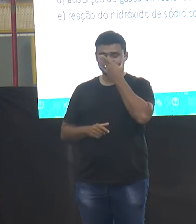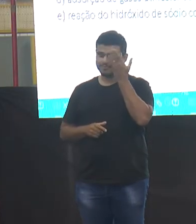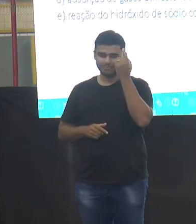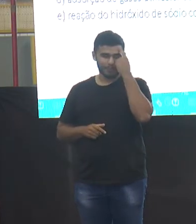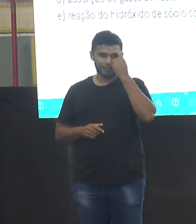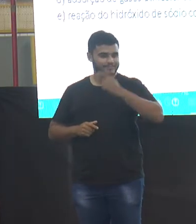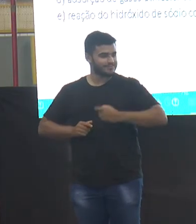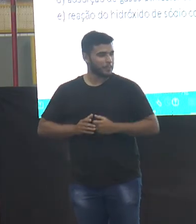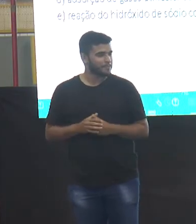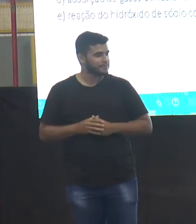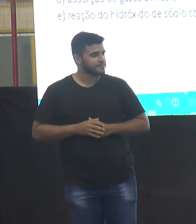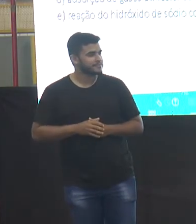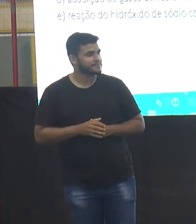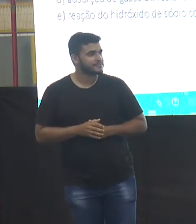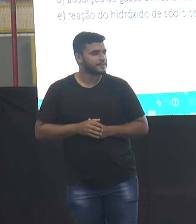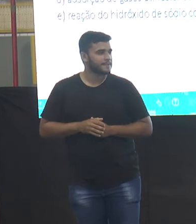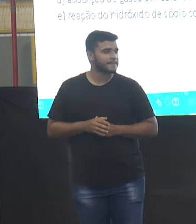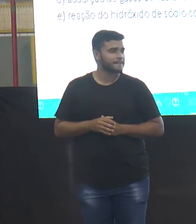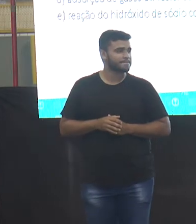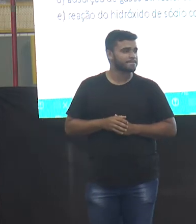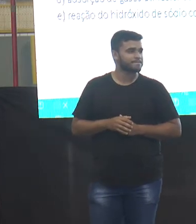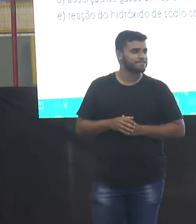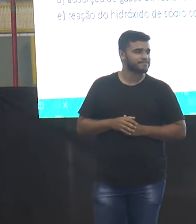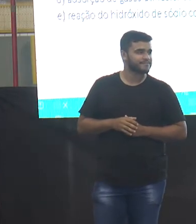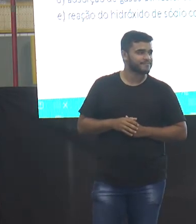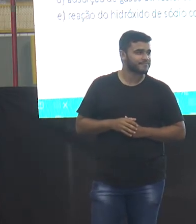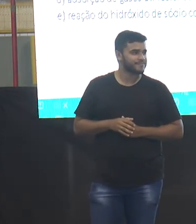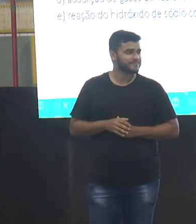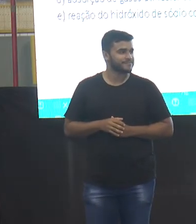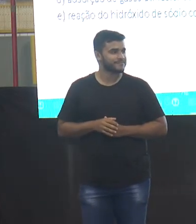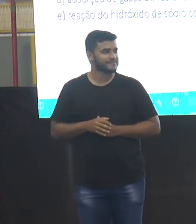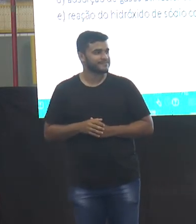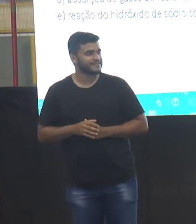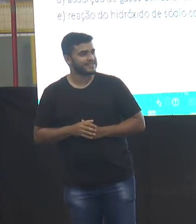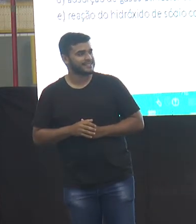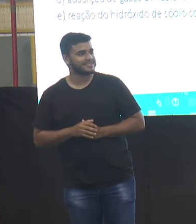muita criatividade. Vamos ver aqui.